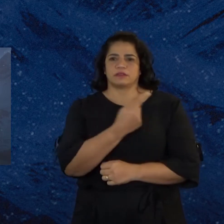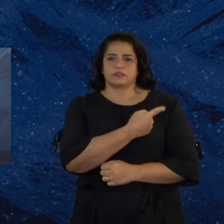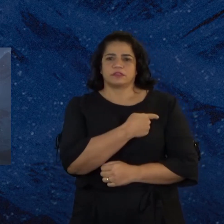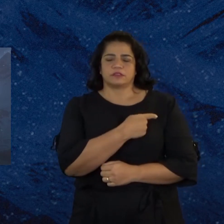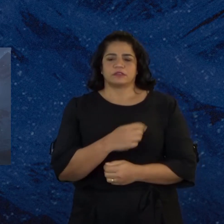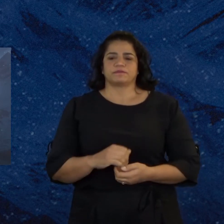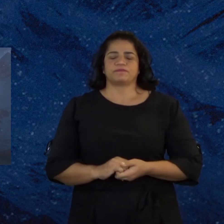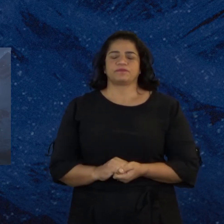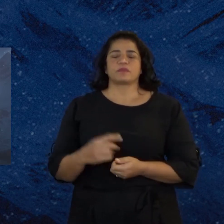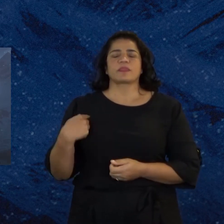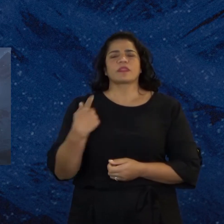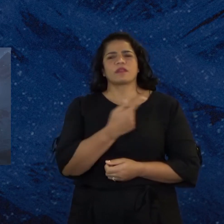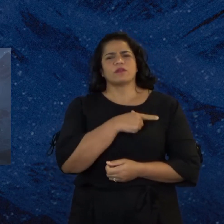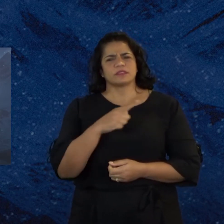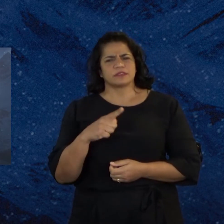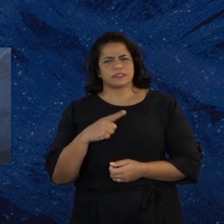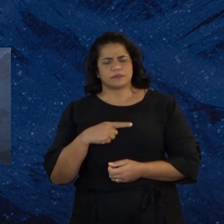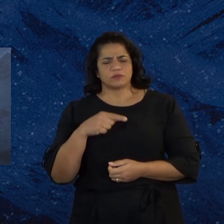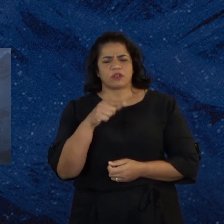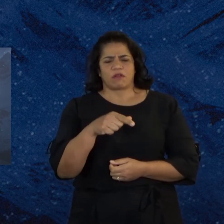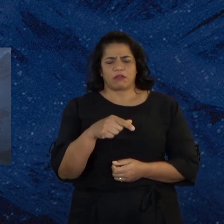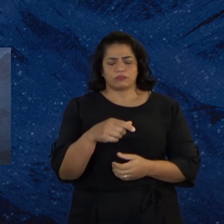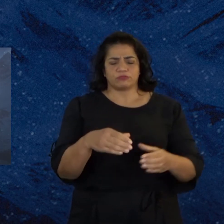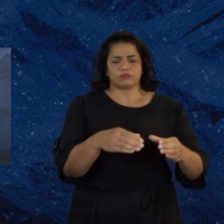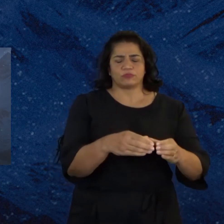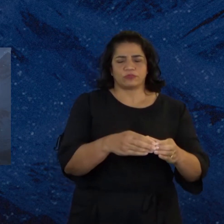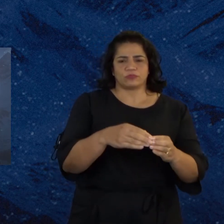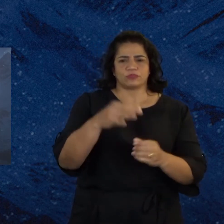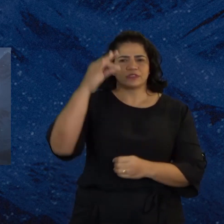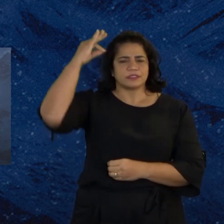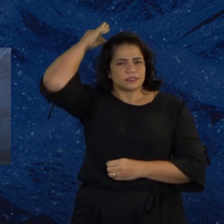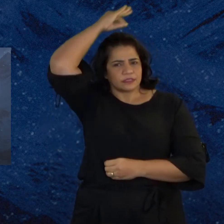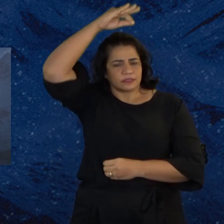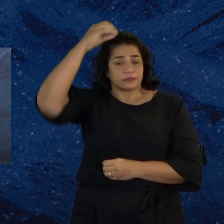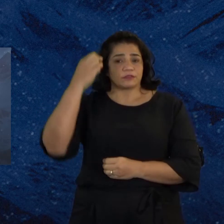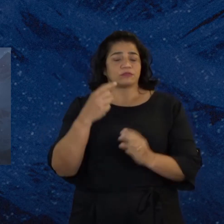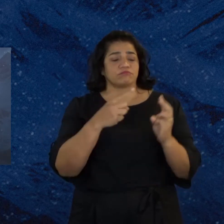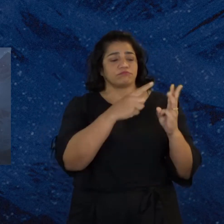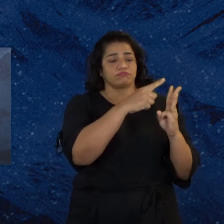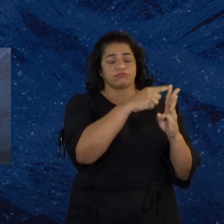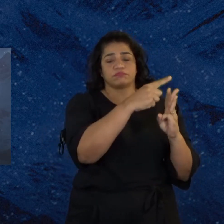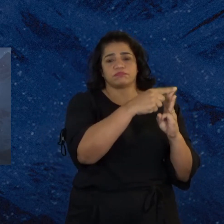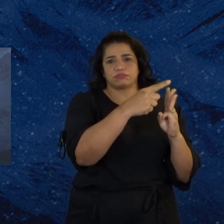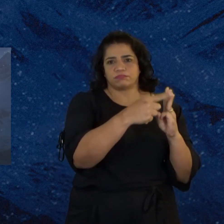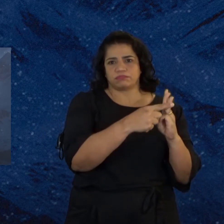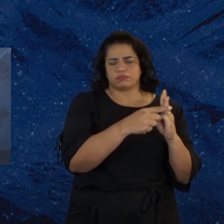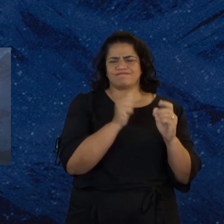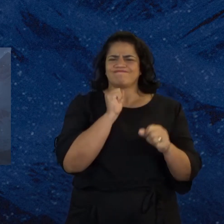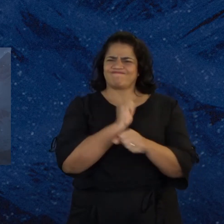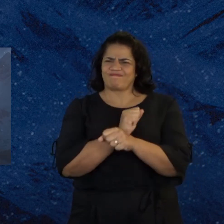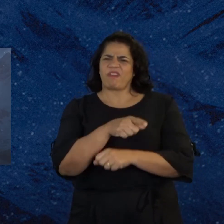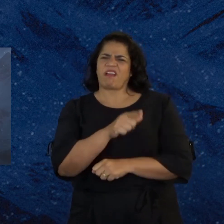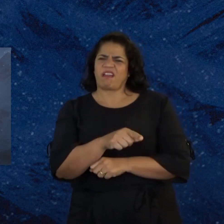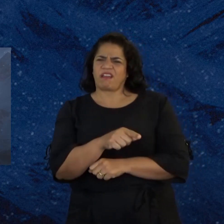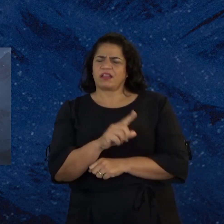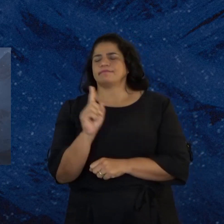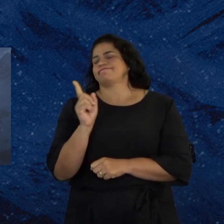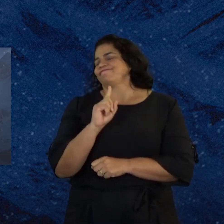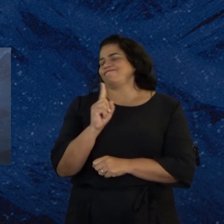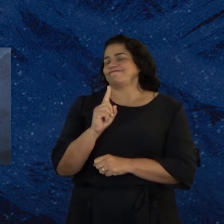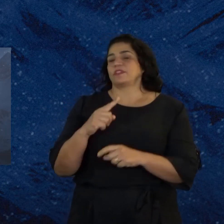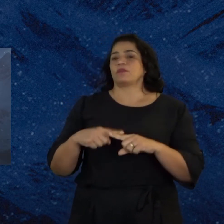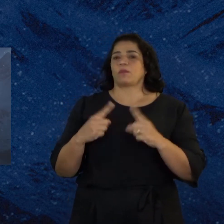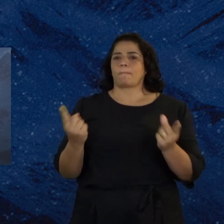lugar esses três itens, mas só que não para aí, nós temos que avançar e entrar no Santo dos Santos. Então a nossa